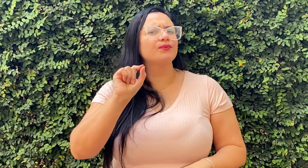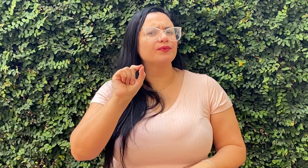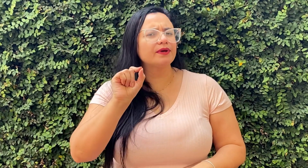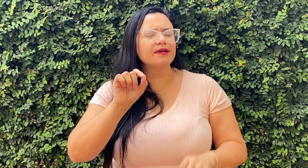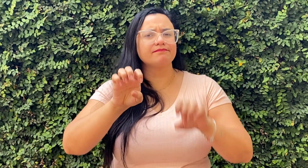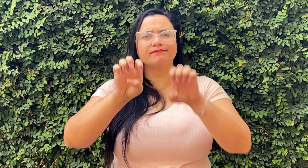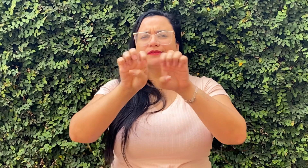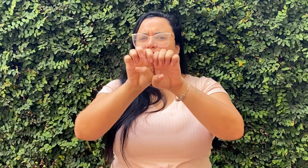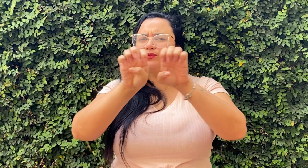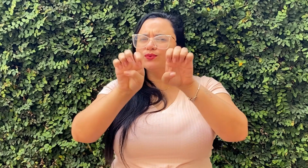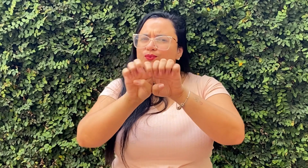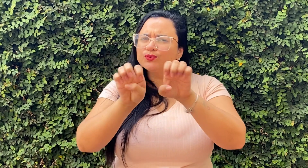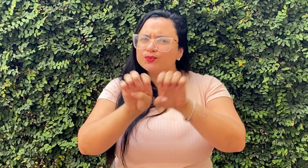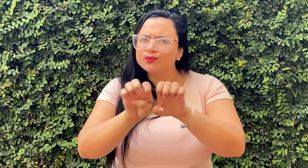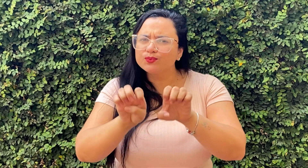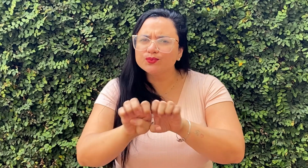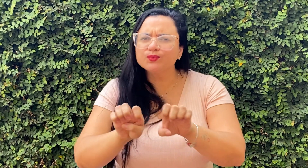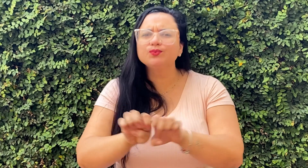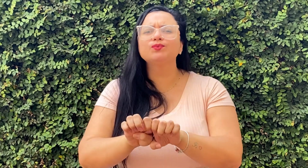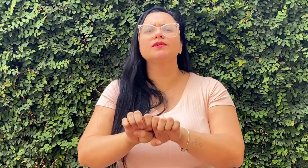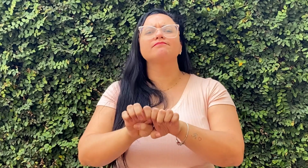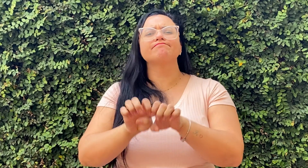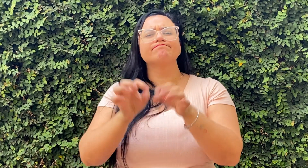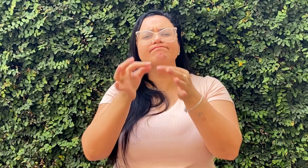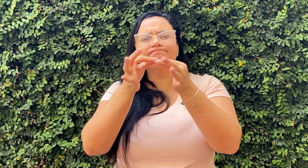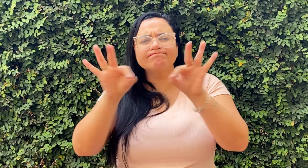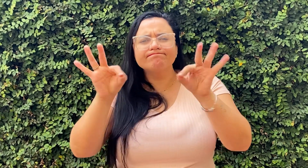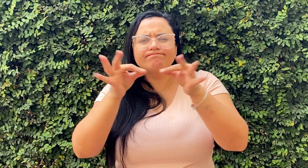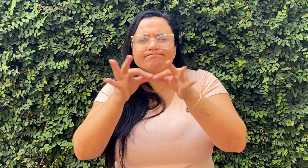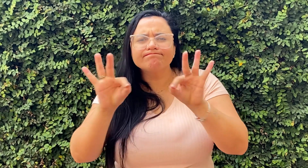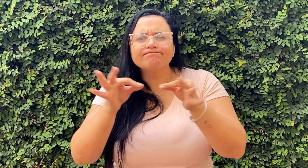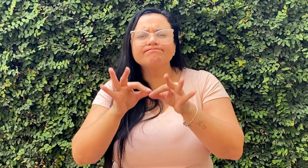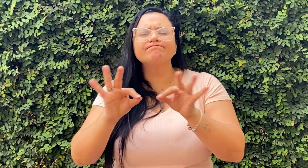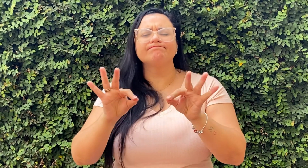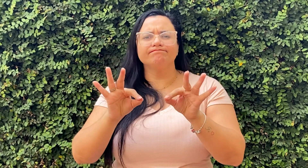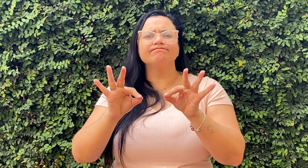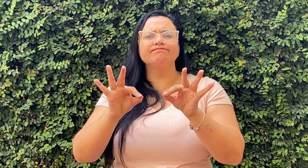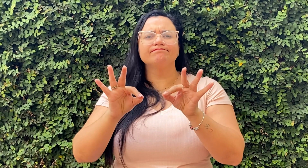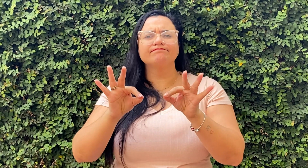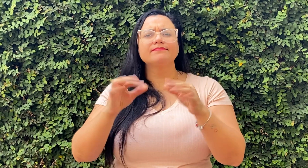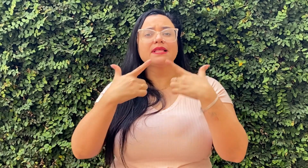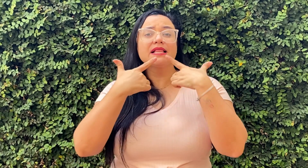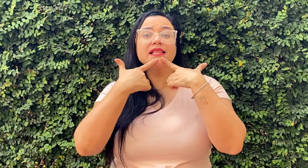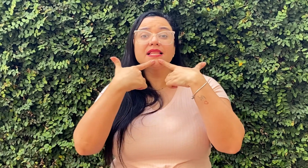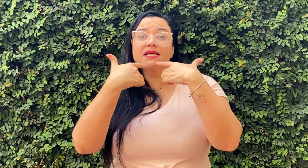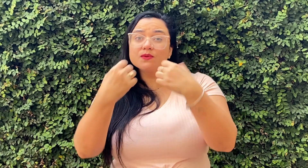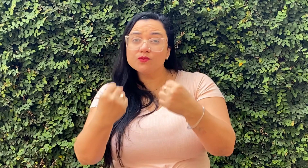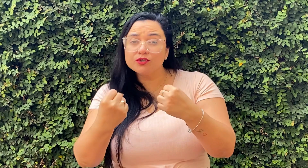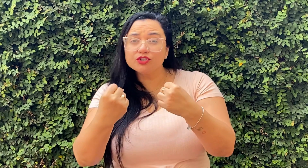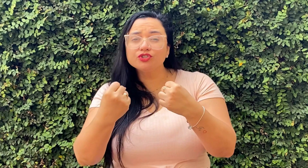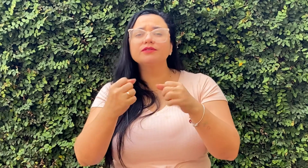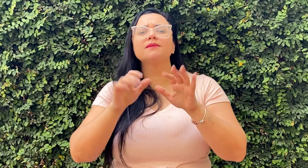É importante a gente saber que a Libras, ela possui um sistema, uma estrutura linguística,